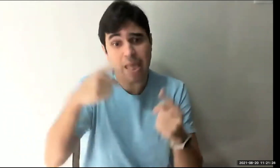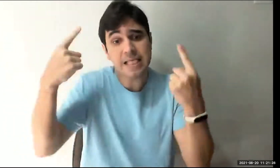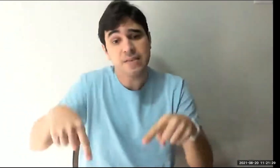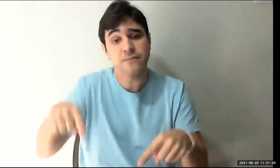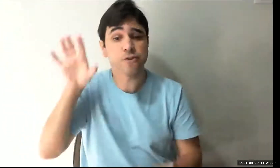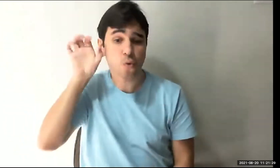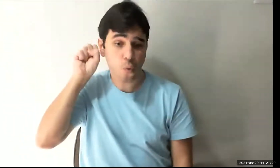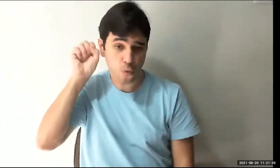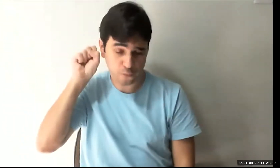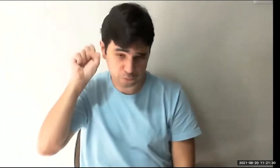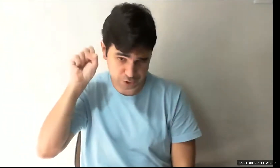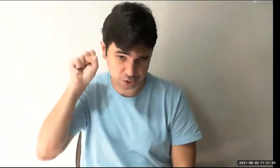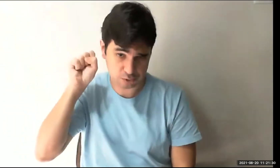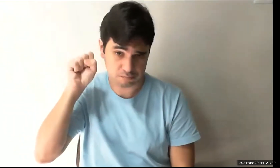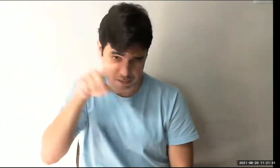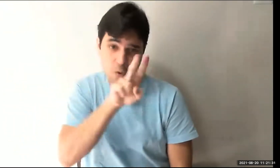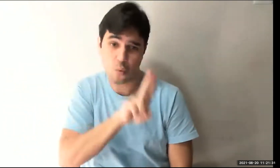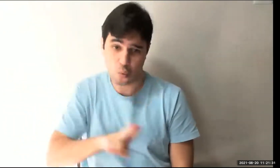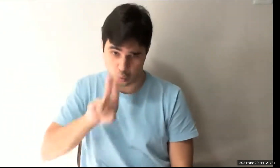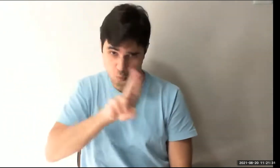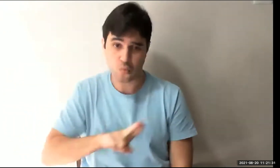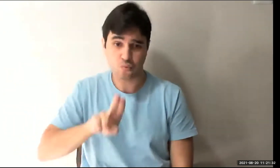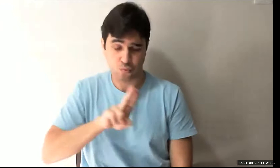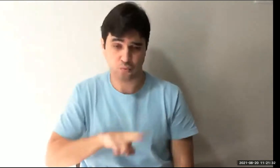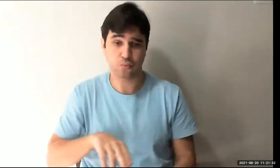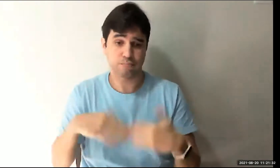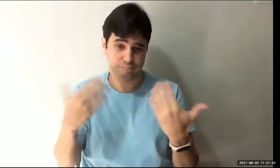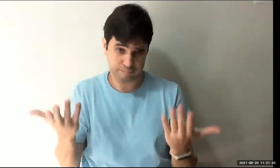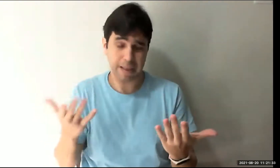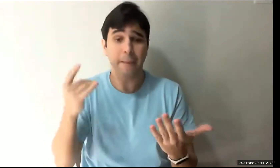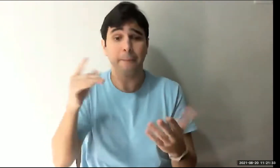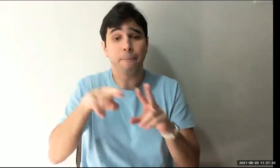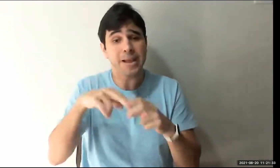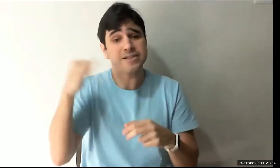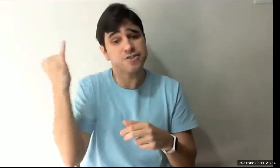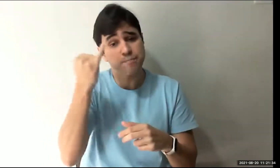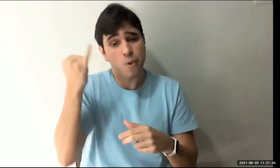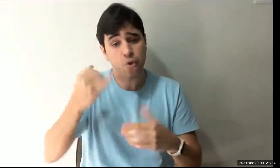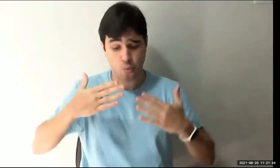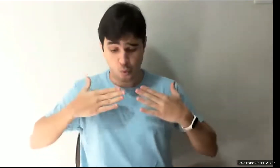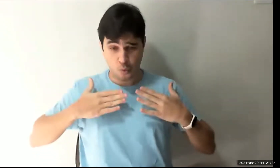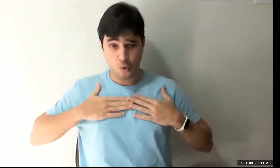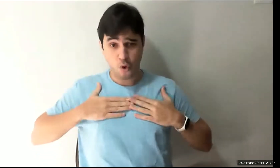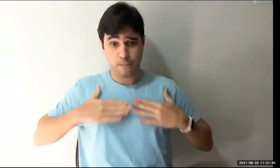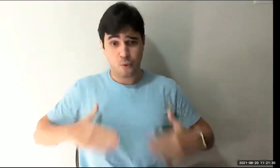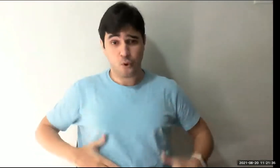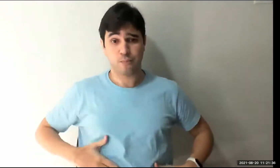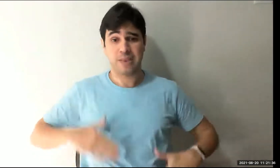atletas famosos. E geralmente o que se vê no campo são campeonatos com ouvintes, realmente.